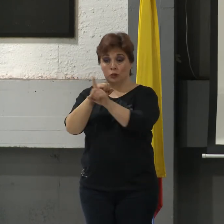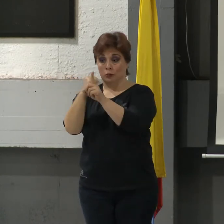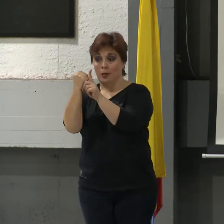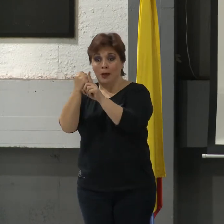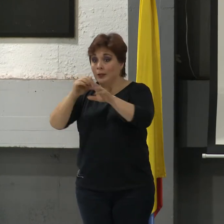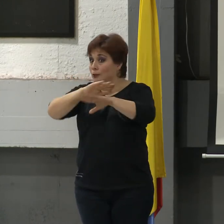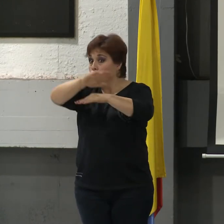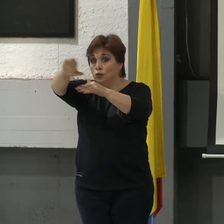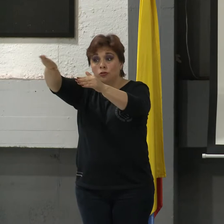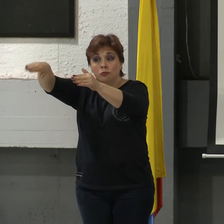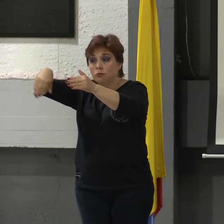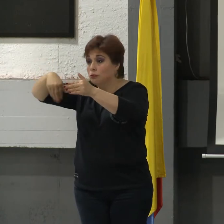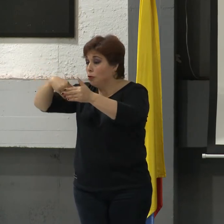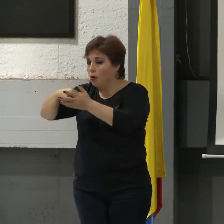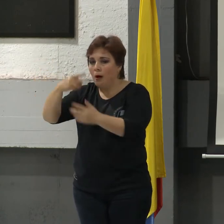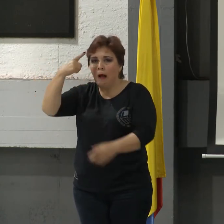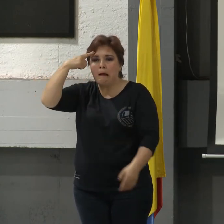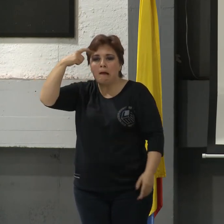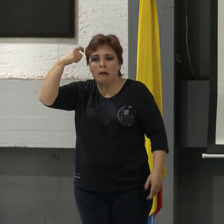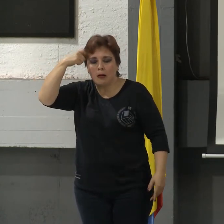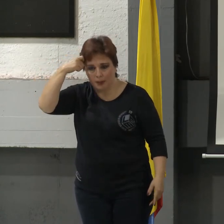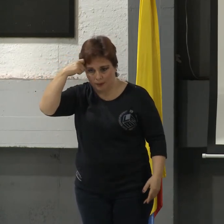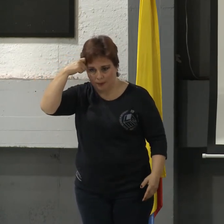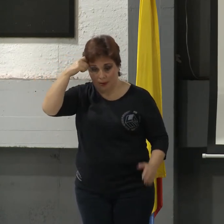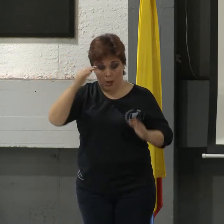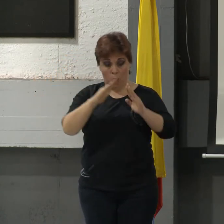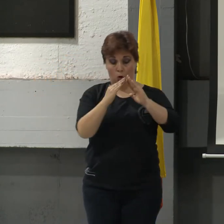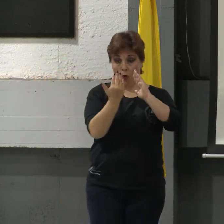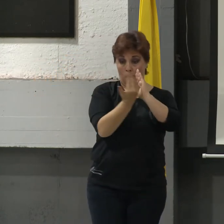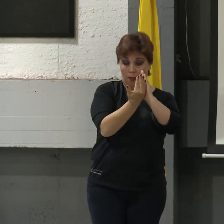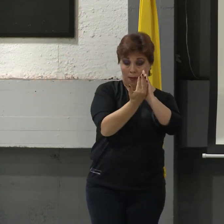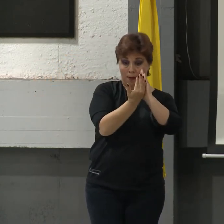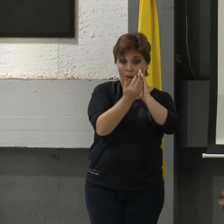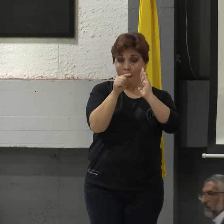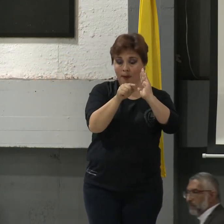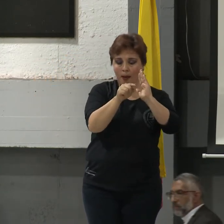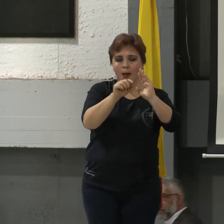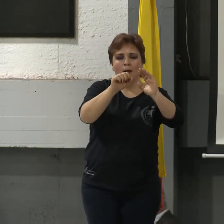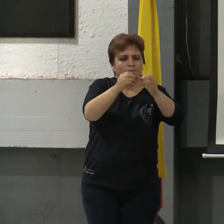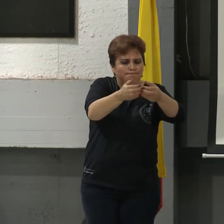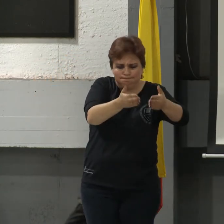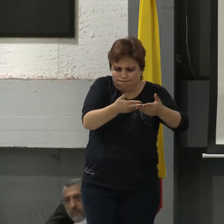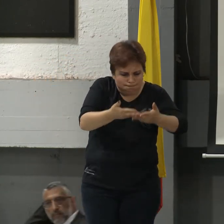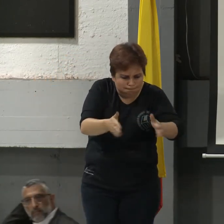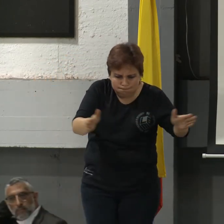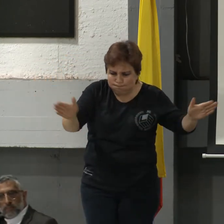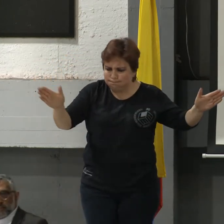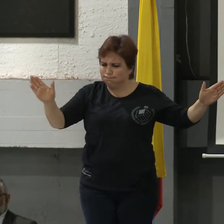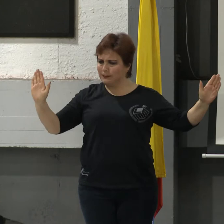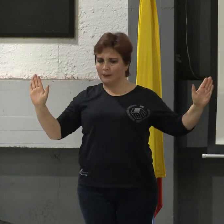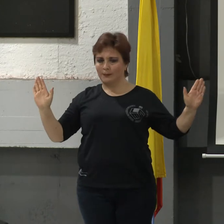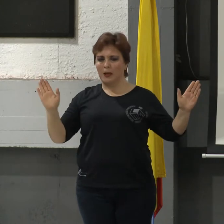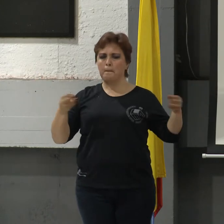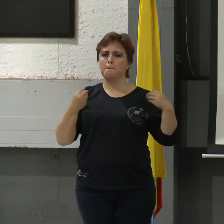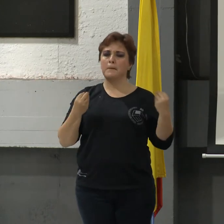están abiertas las puertas en el colegio para que podamos e intensificar